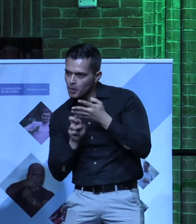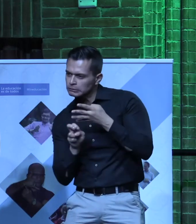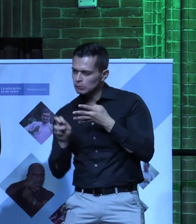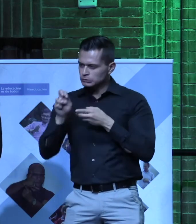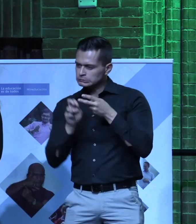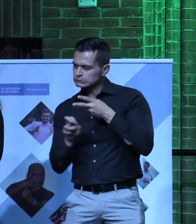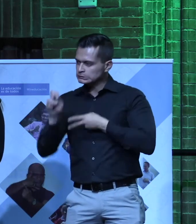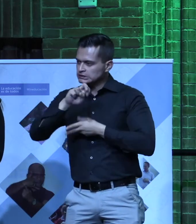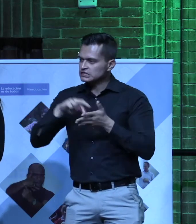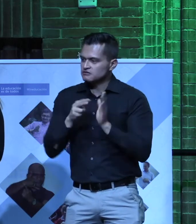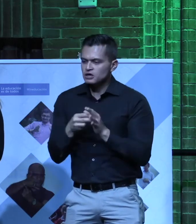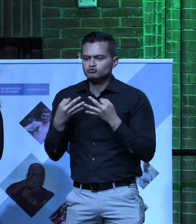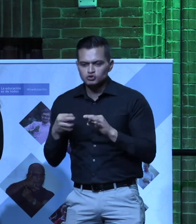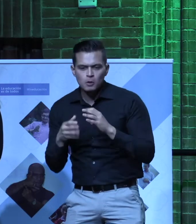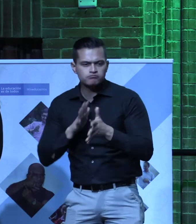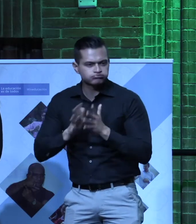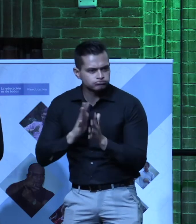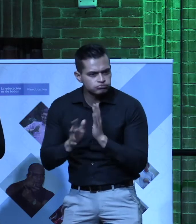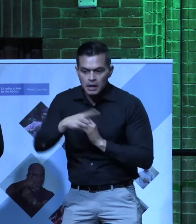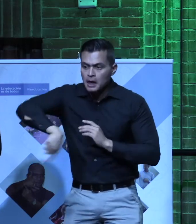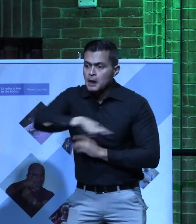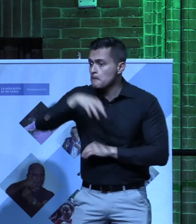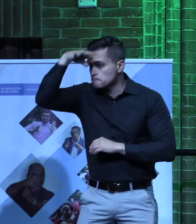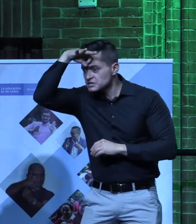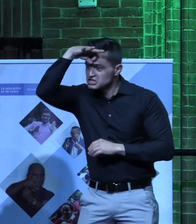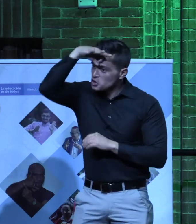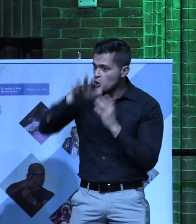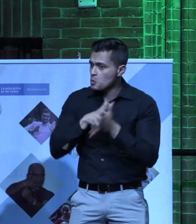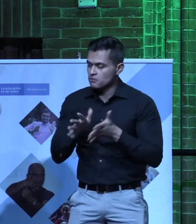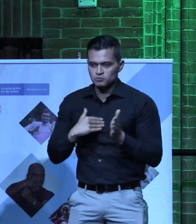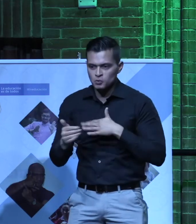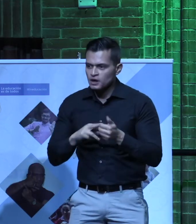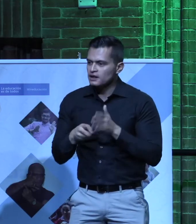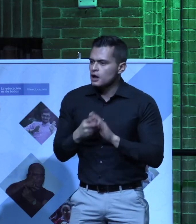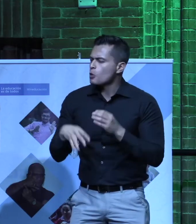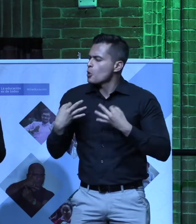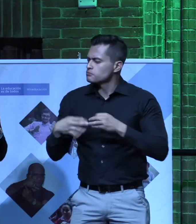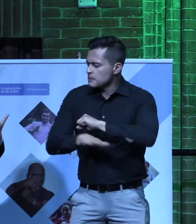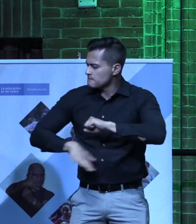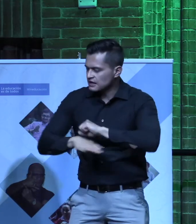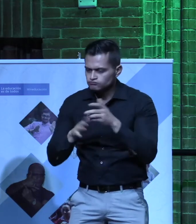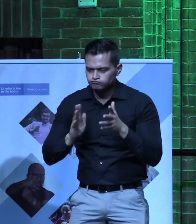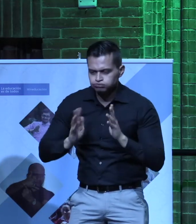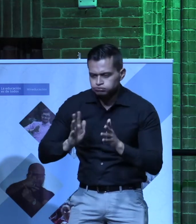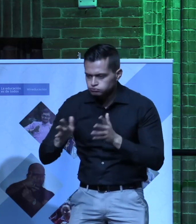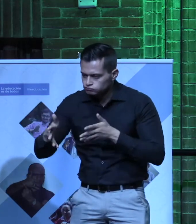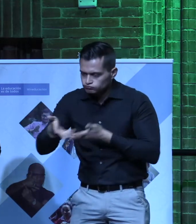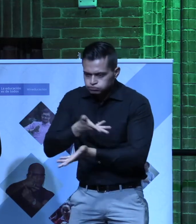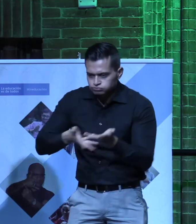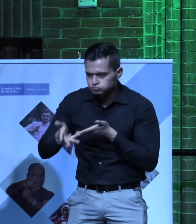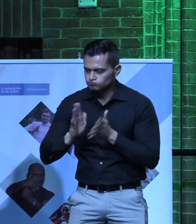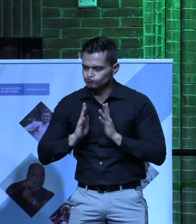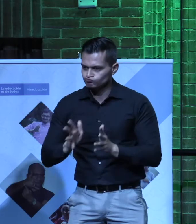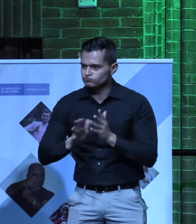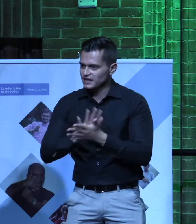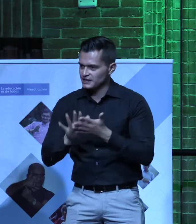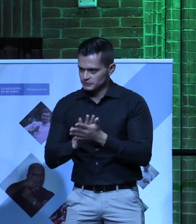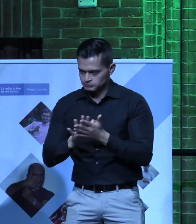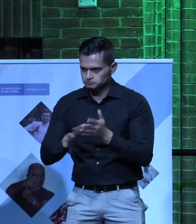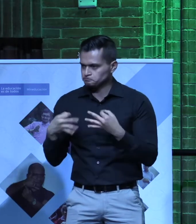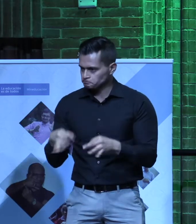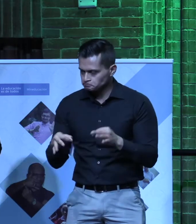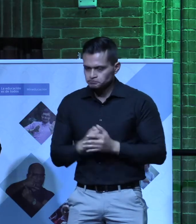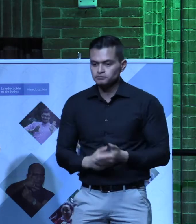conozcan o no conozcan la lengua de señas. Eran herramientas básicas que brindamos para estos funcionarios. Adicionalmente, interpretamos y ayudamos a